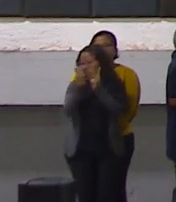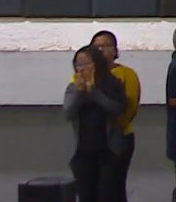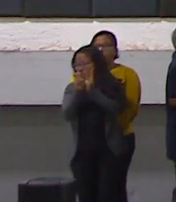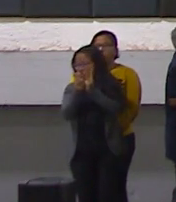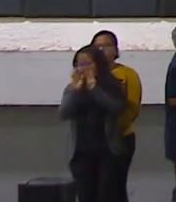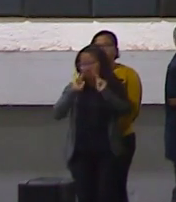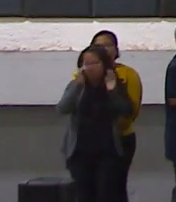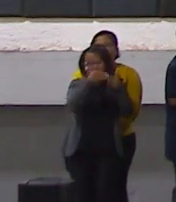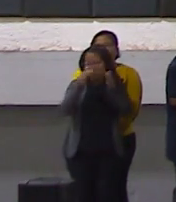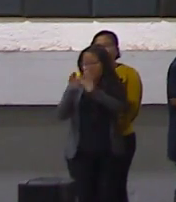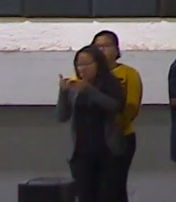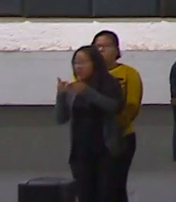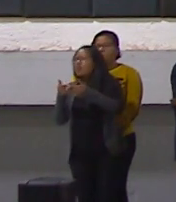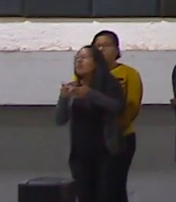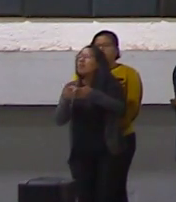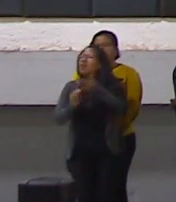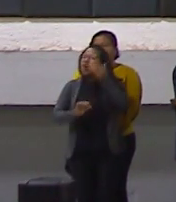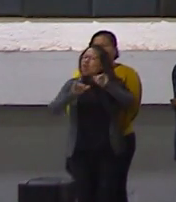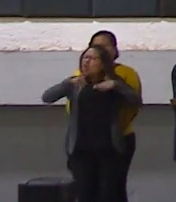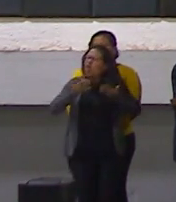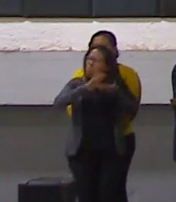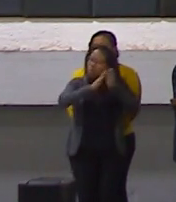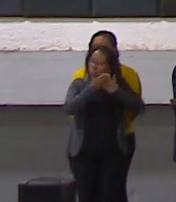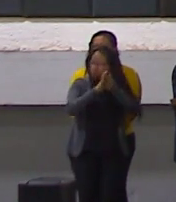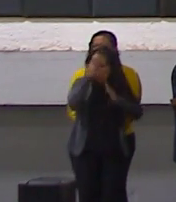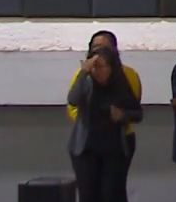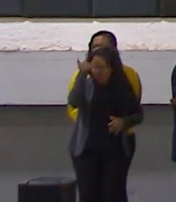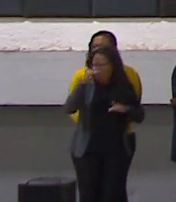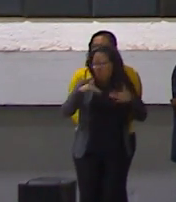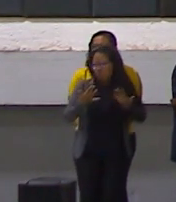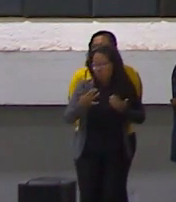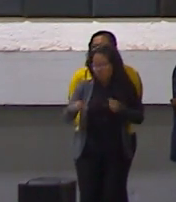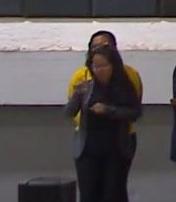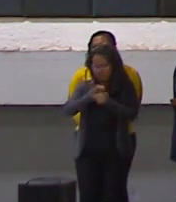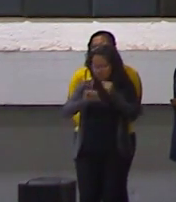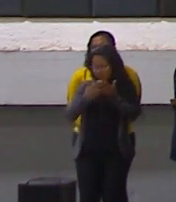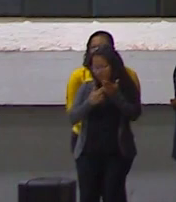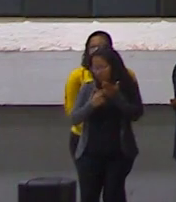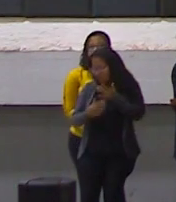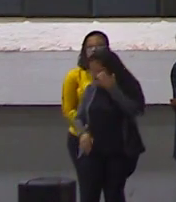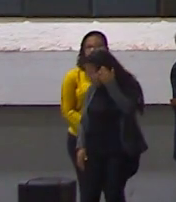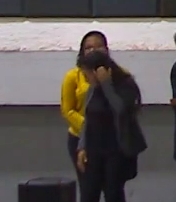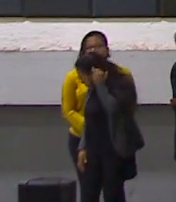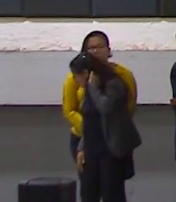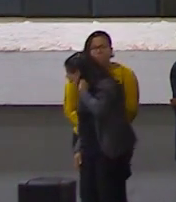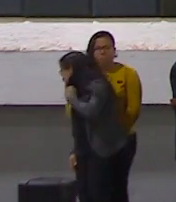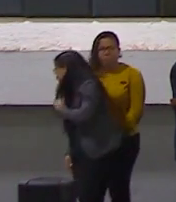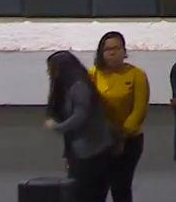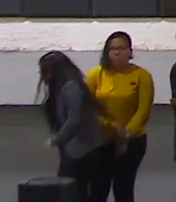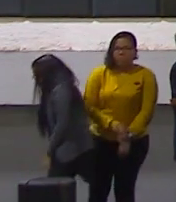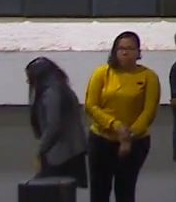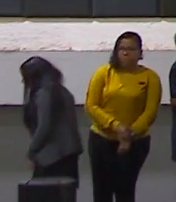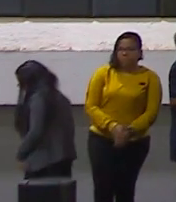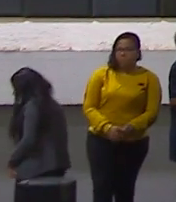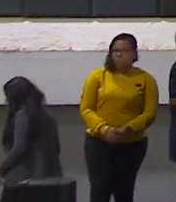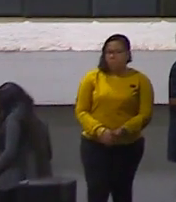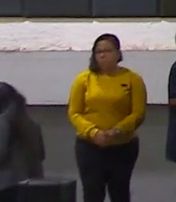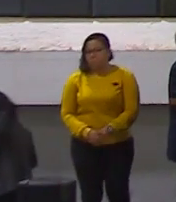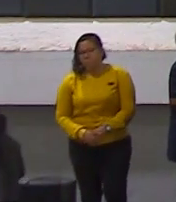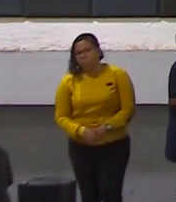énfasis en que somos como comunidad académica y en la sociedad de